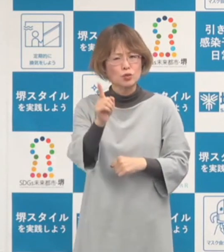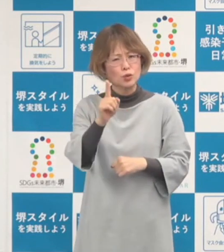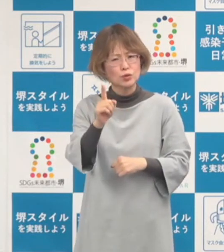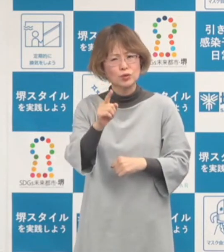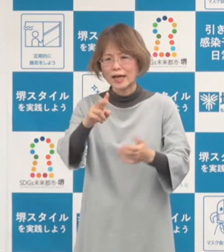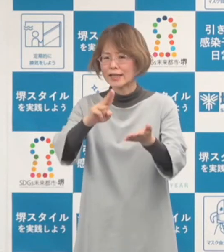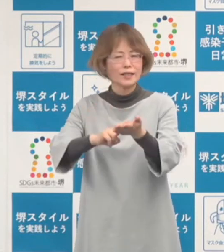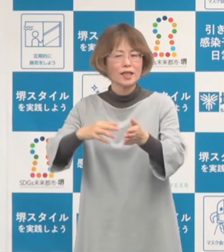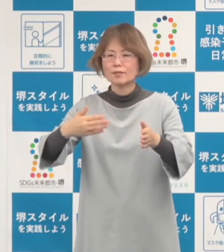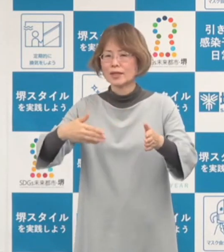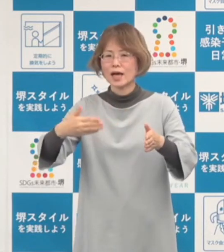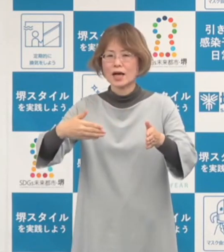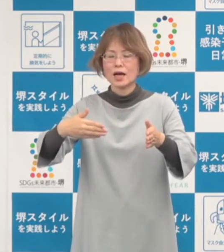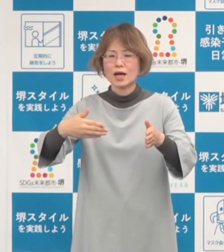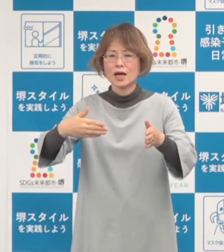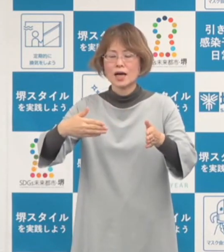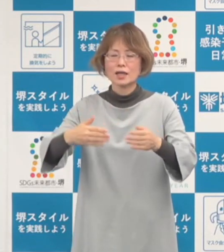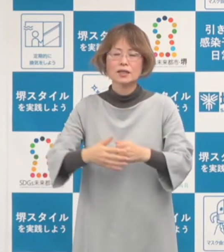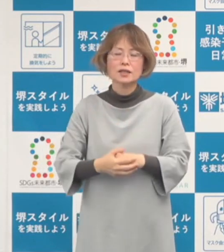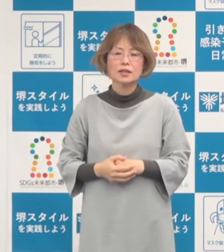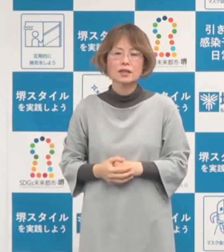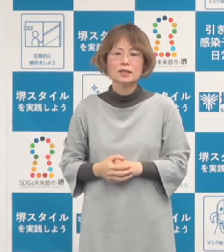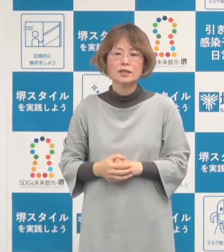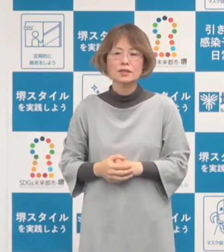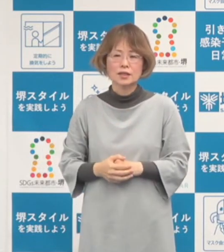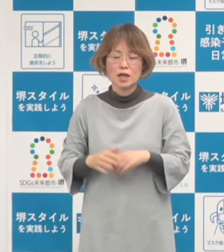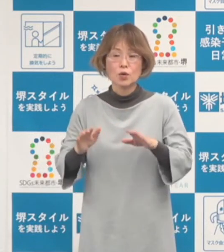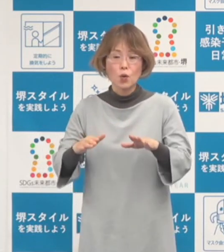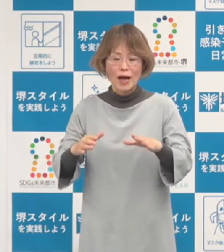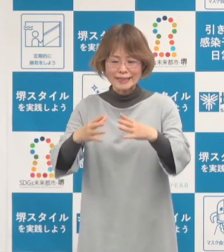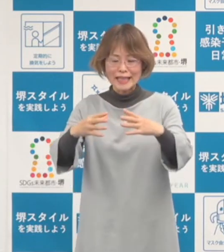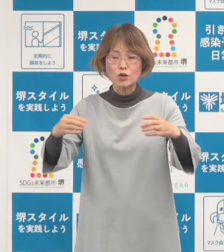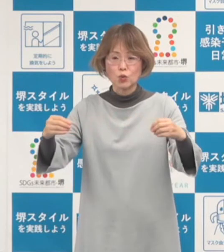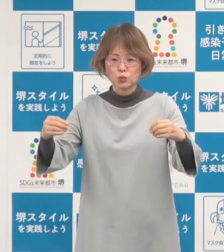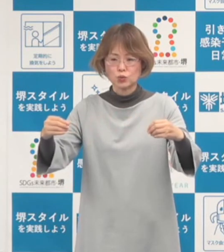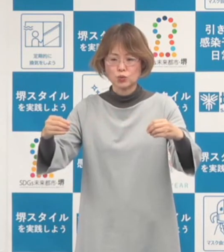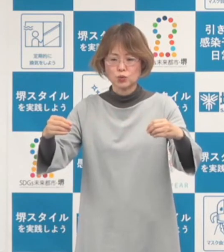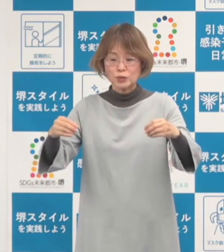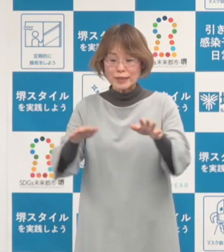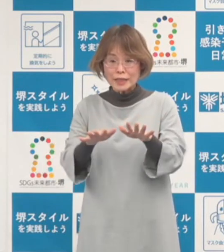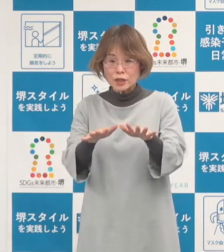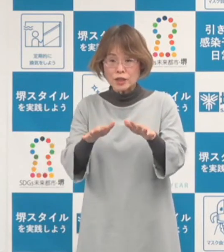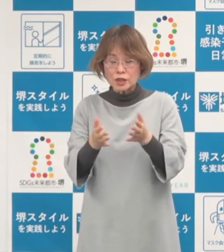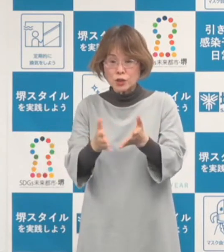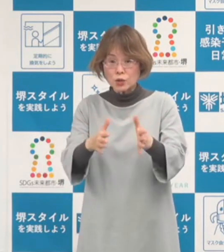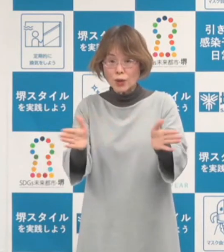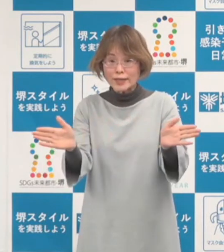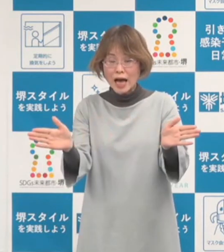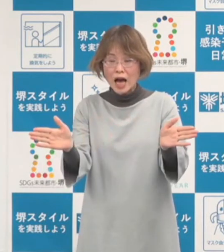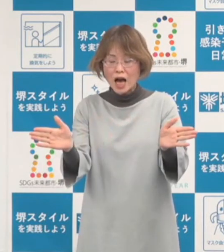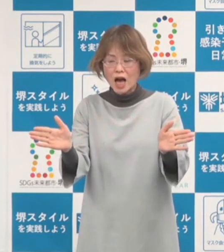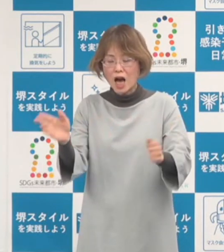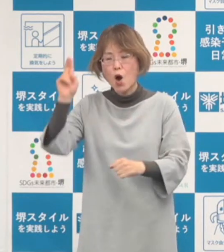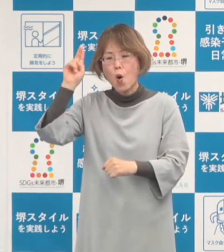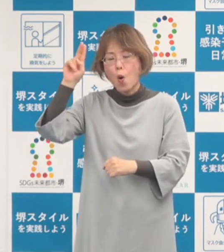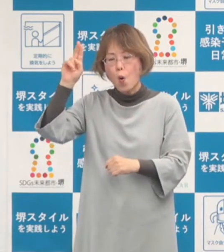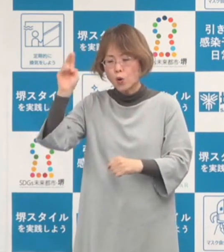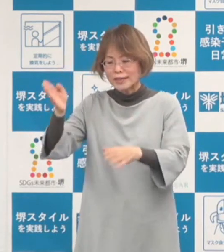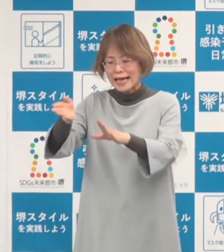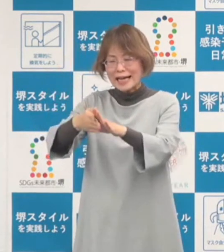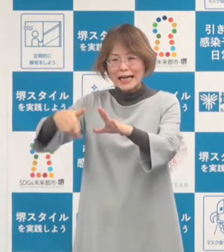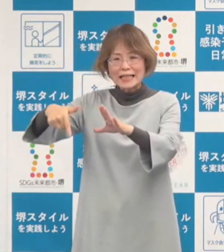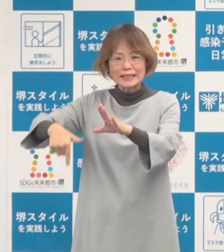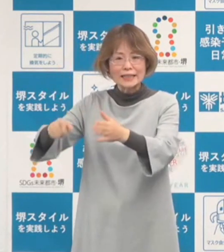はしておりません。ただ今回全国に広げたことで、これまで大阪関西と実施をしてきました